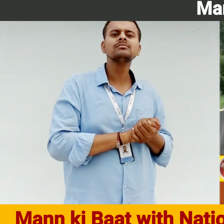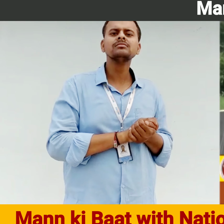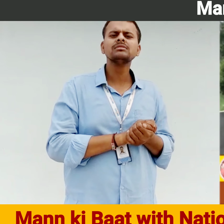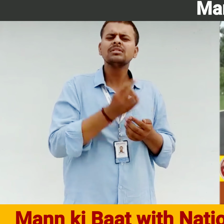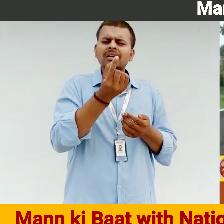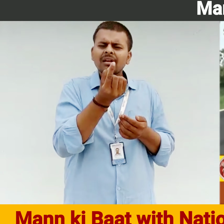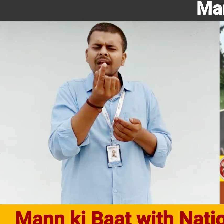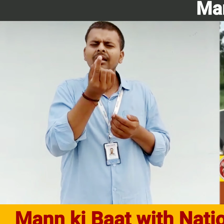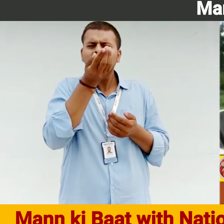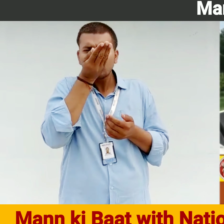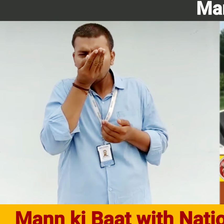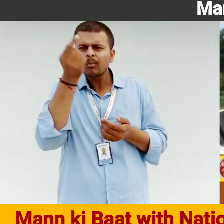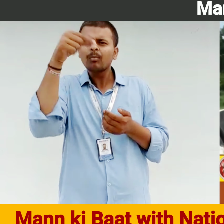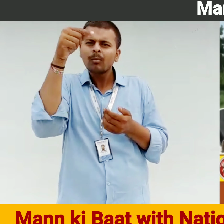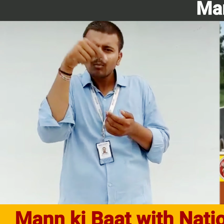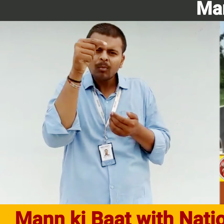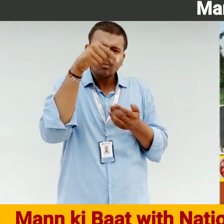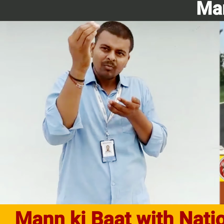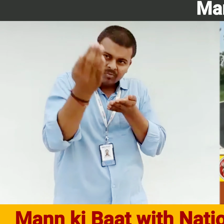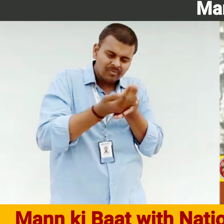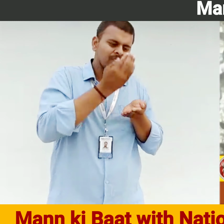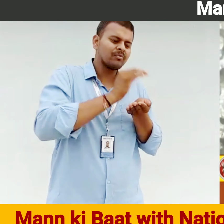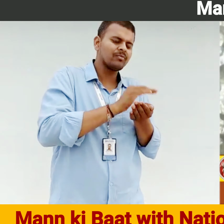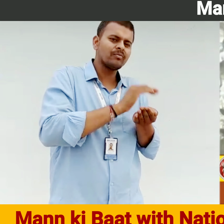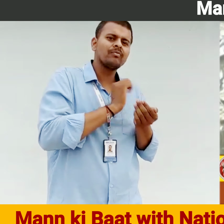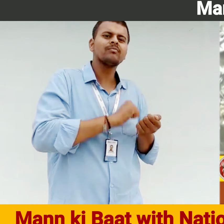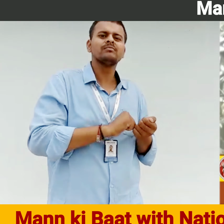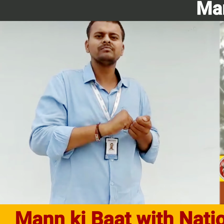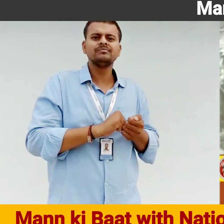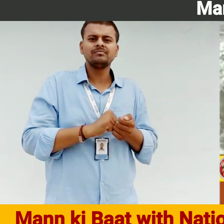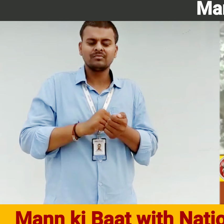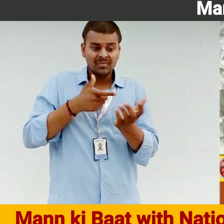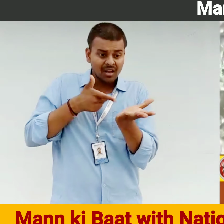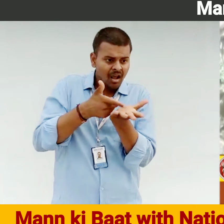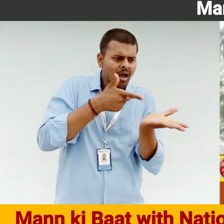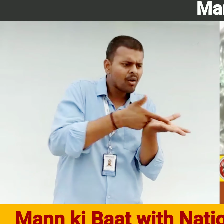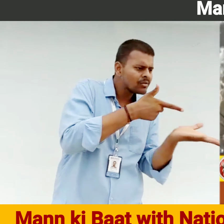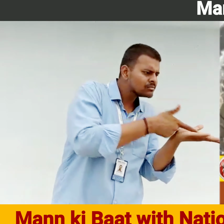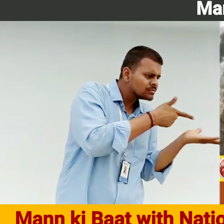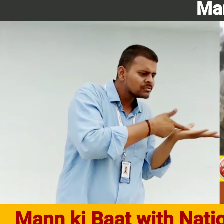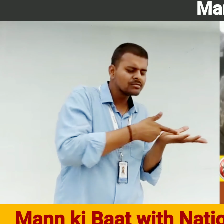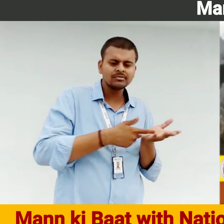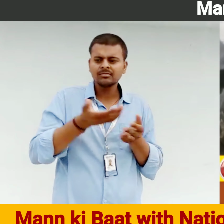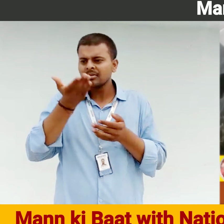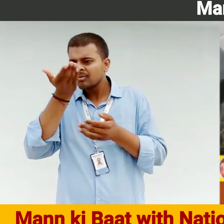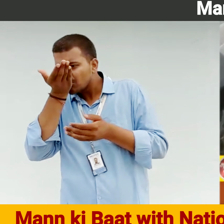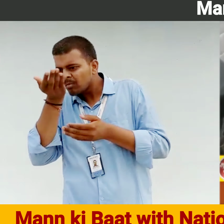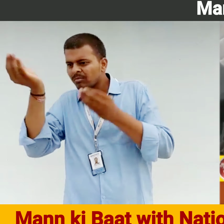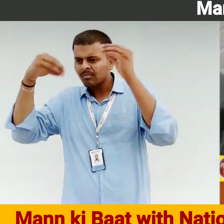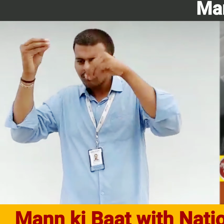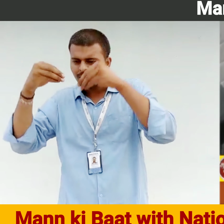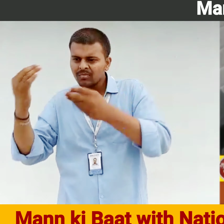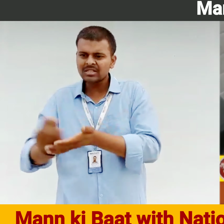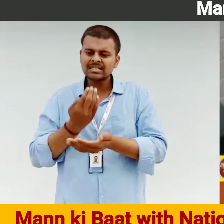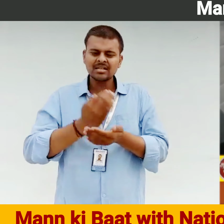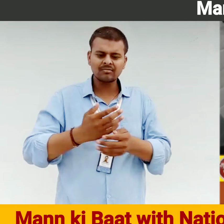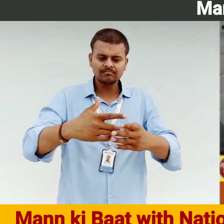गांव-गांव वर्षा के पानी को हम कैसे बचाएं? परंपरागत बहुत सरल उपाय हैं। उन सरल उपाय से